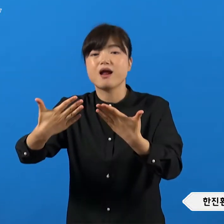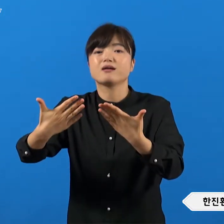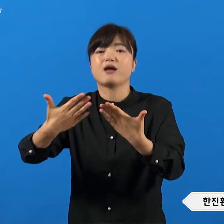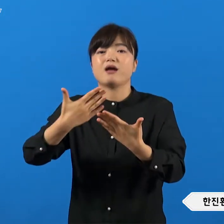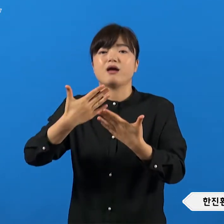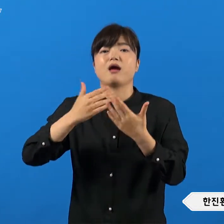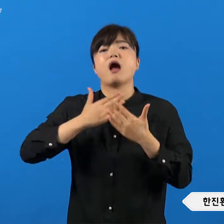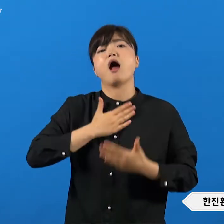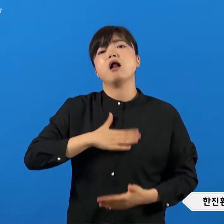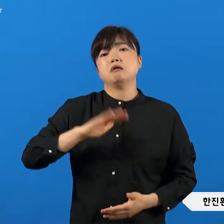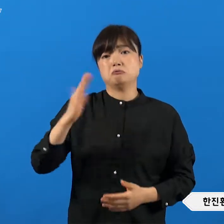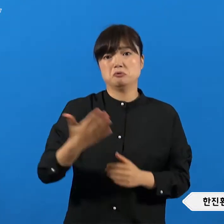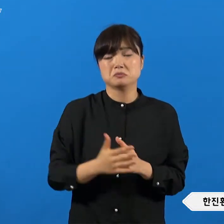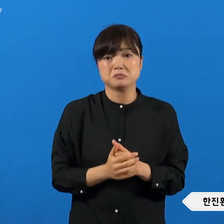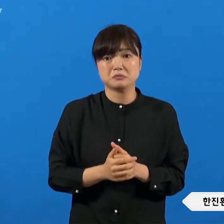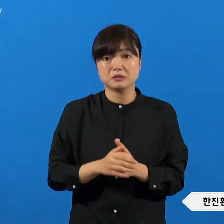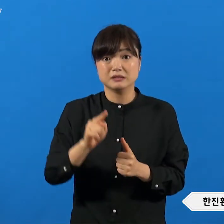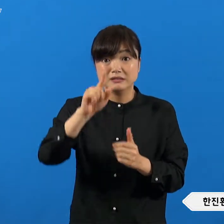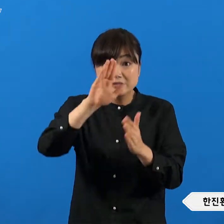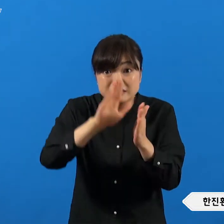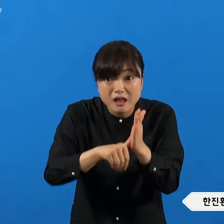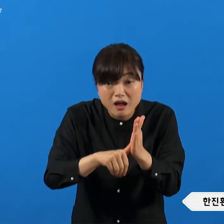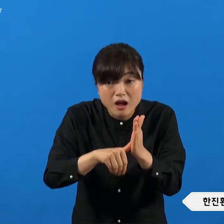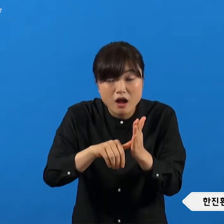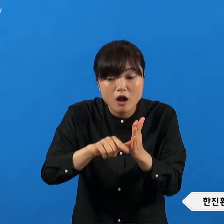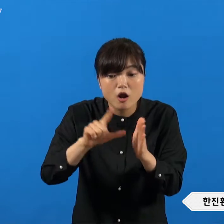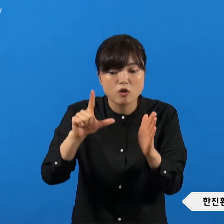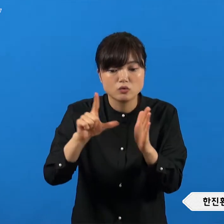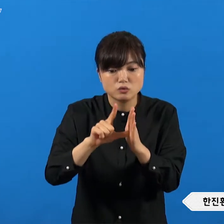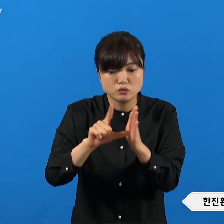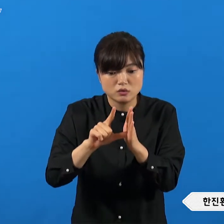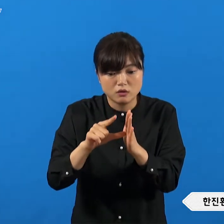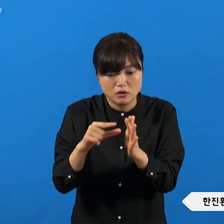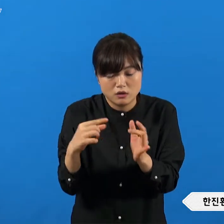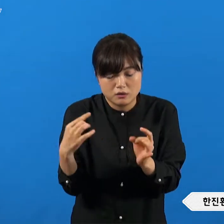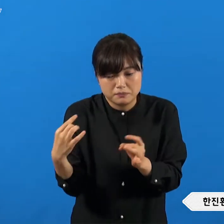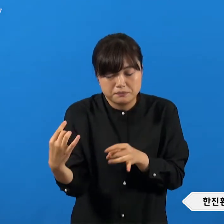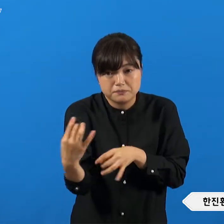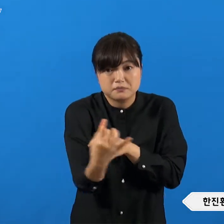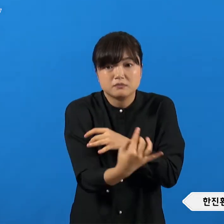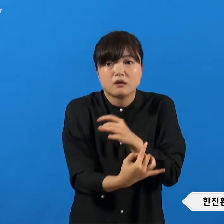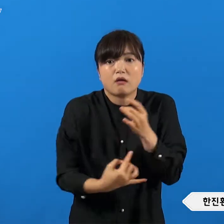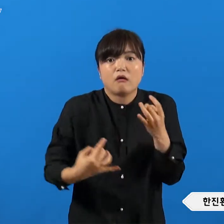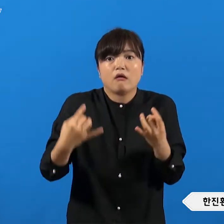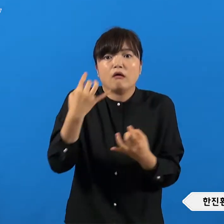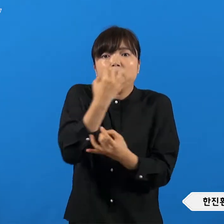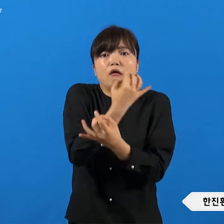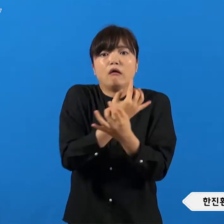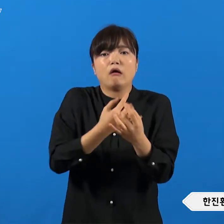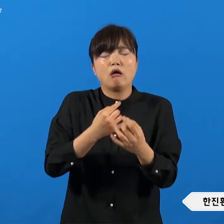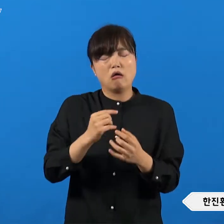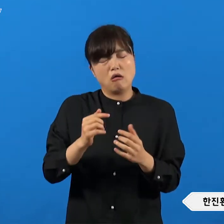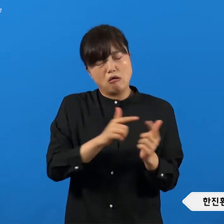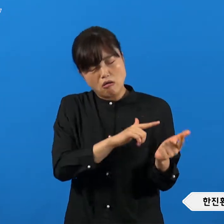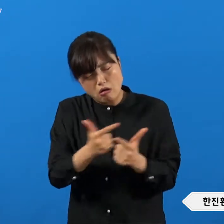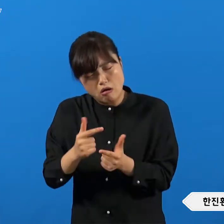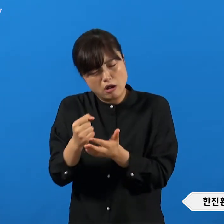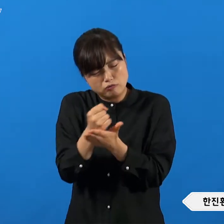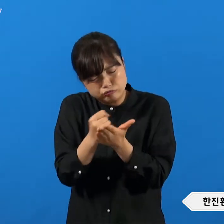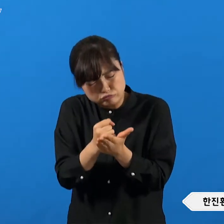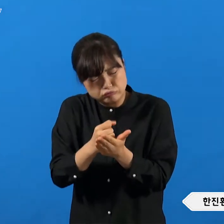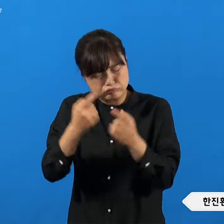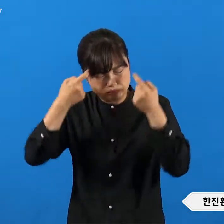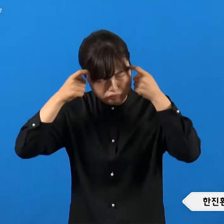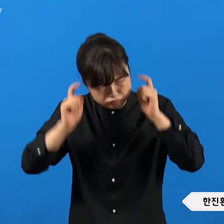되었습니다. 그 순간에 마르틴 루터가 전율했습니다. 그동안 자기가 온갖